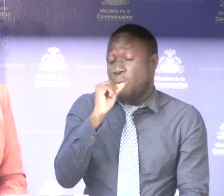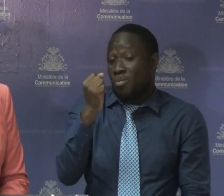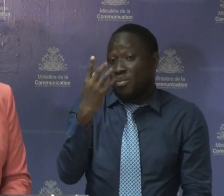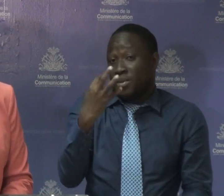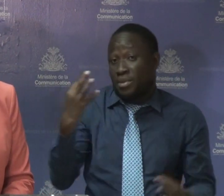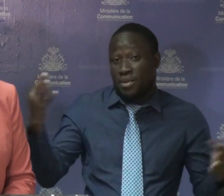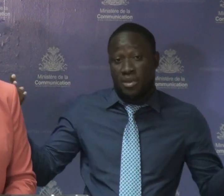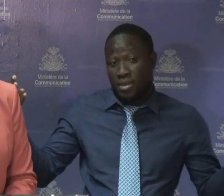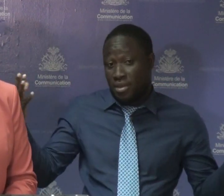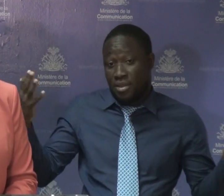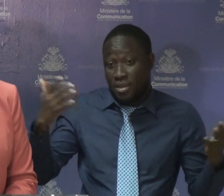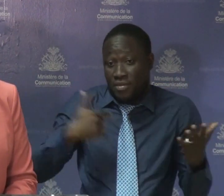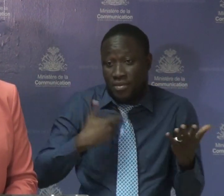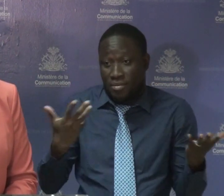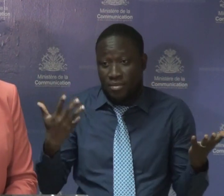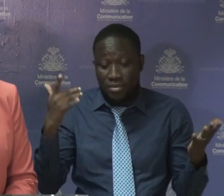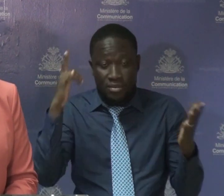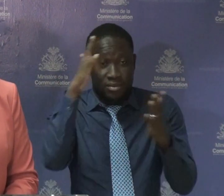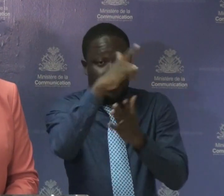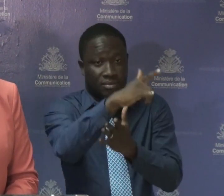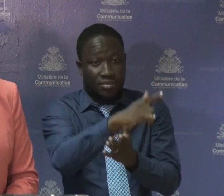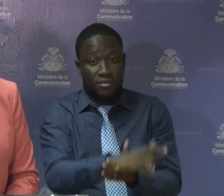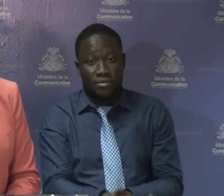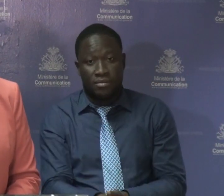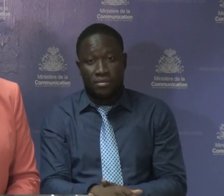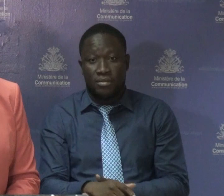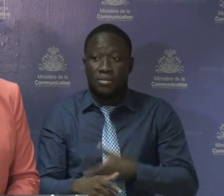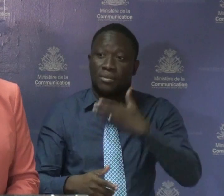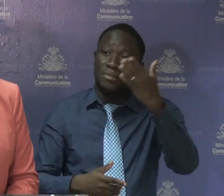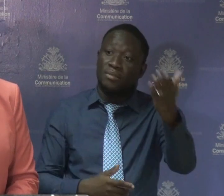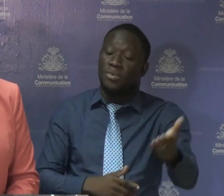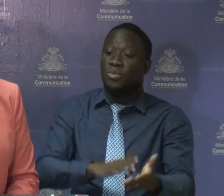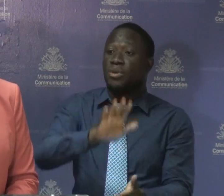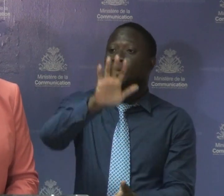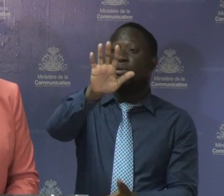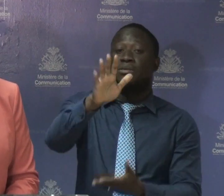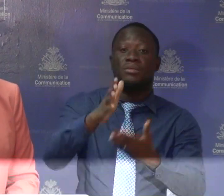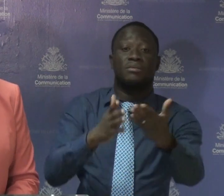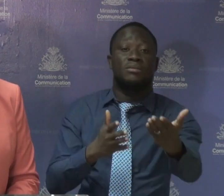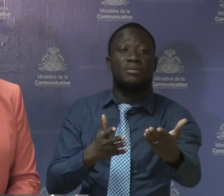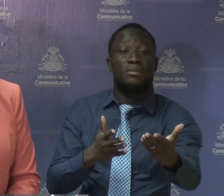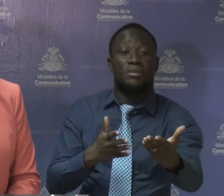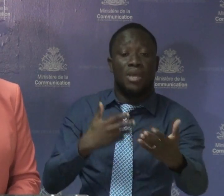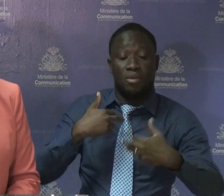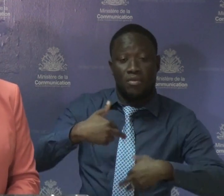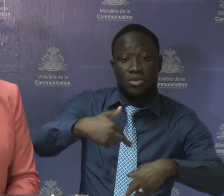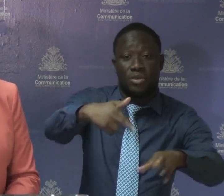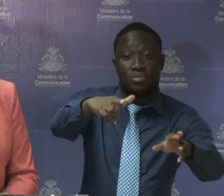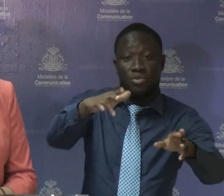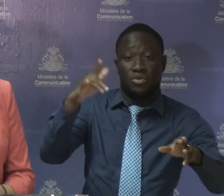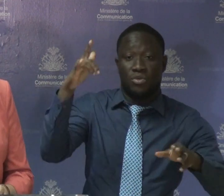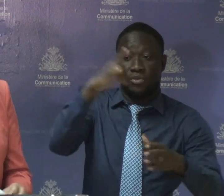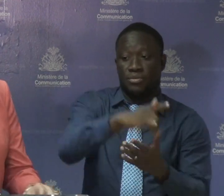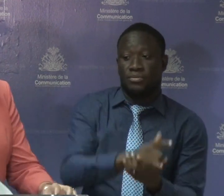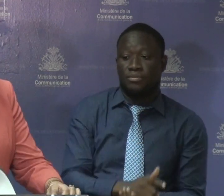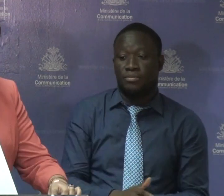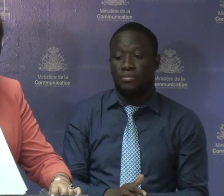comprendre rien dans affaire, touriste. Give me 5 cents et puis al fait chimer en touriste.